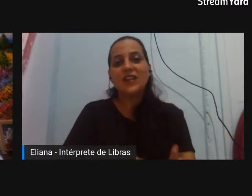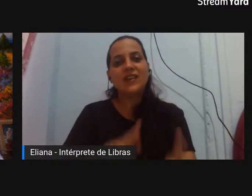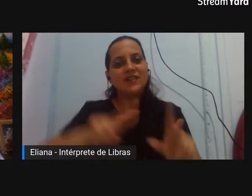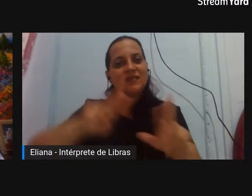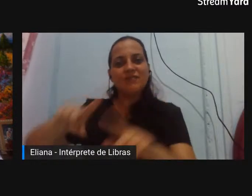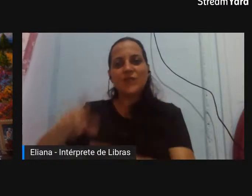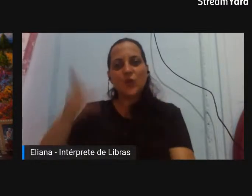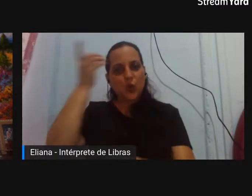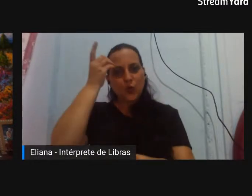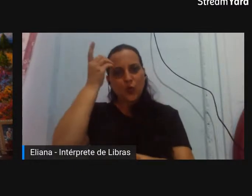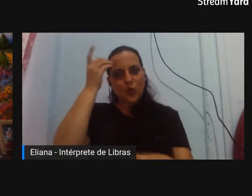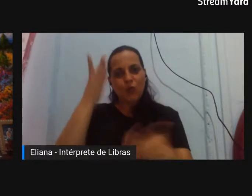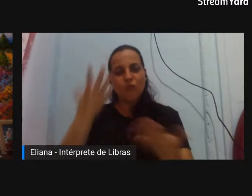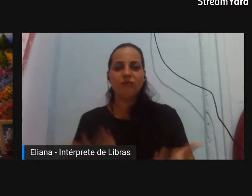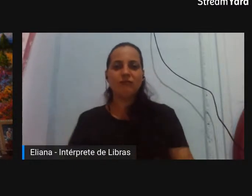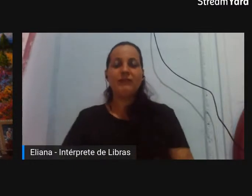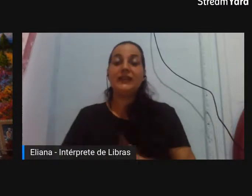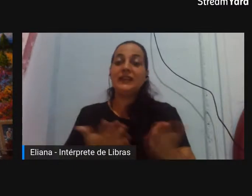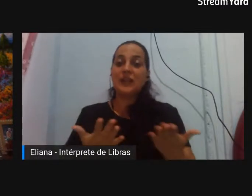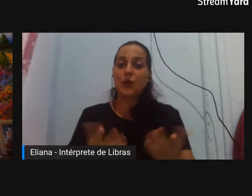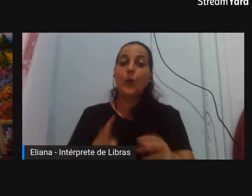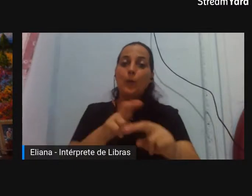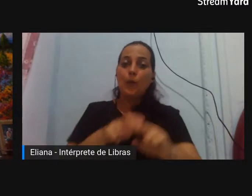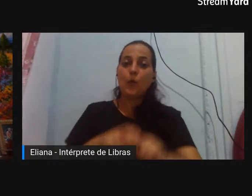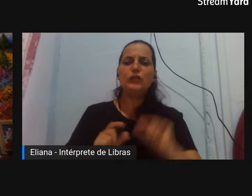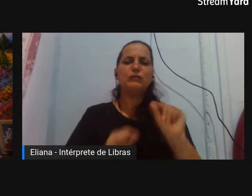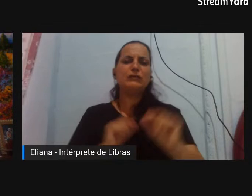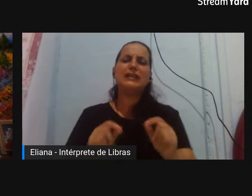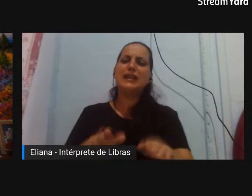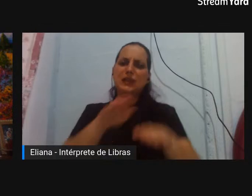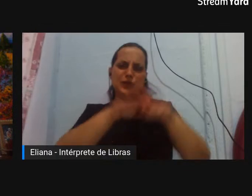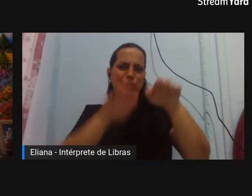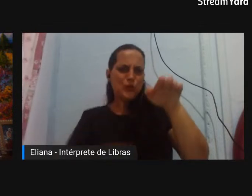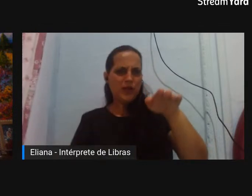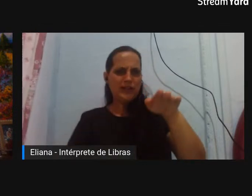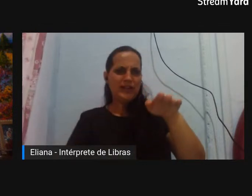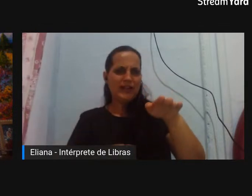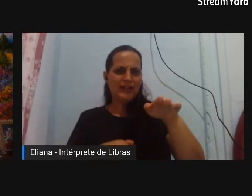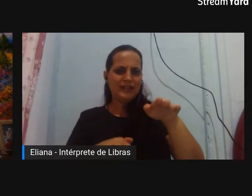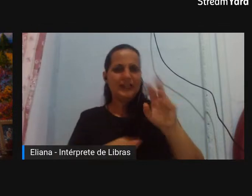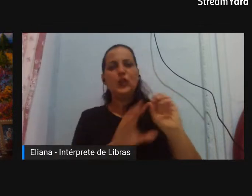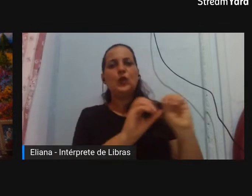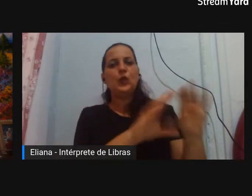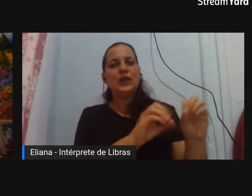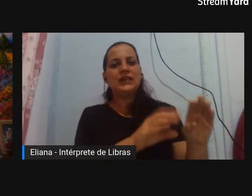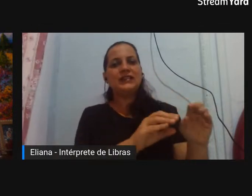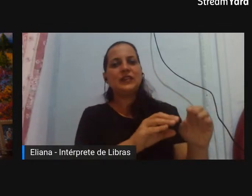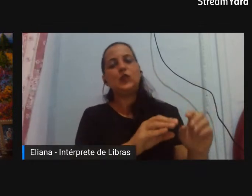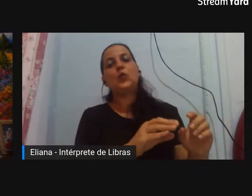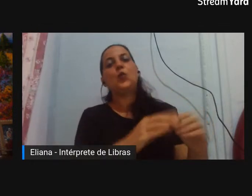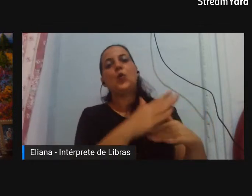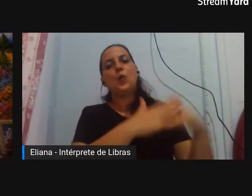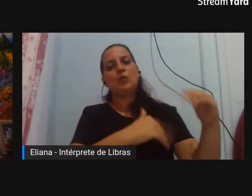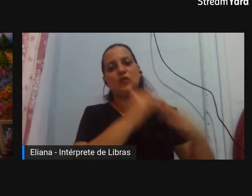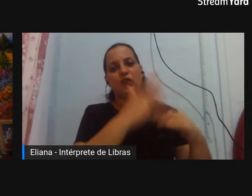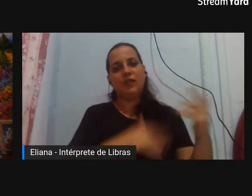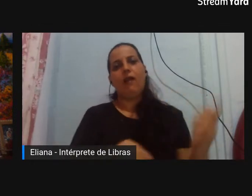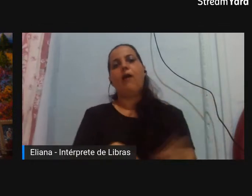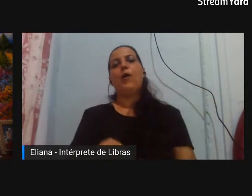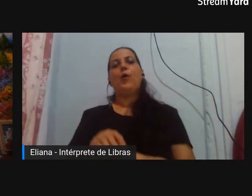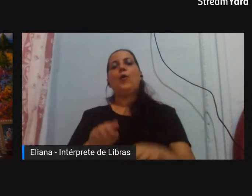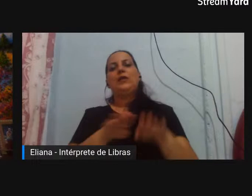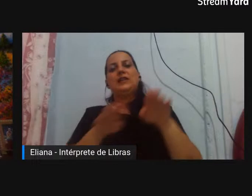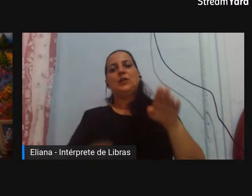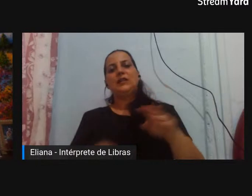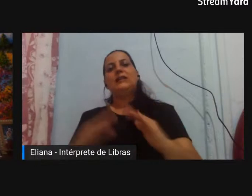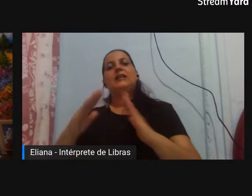que essa separação entre educação profissional e educação geral,